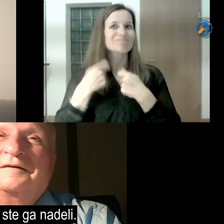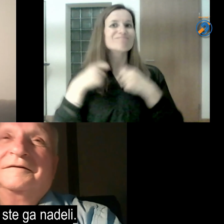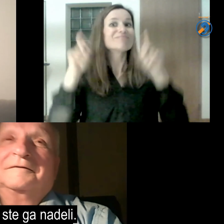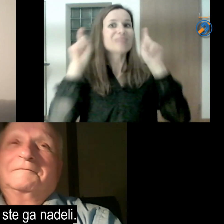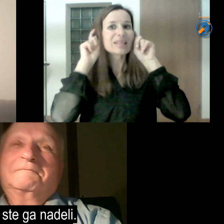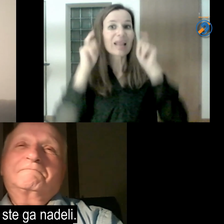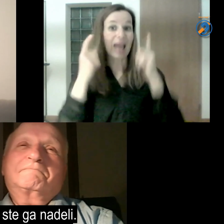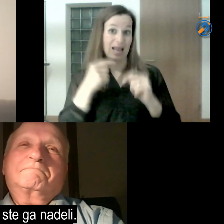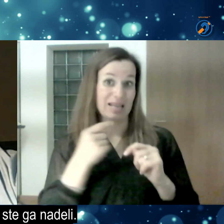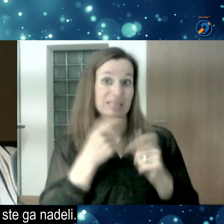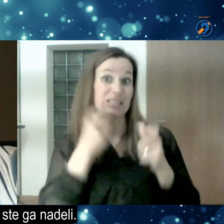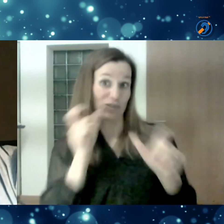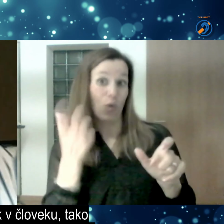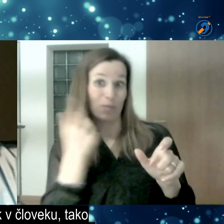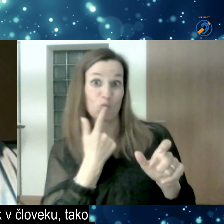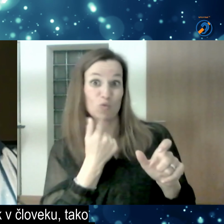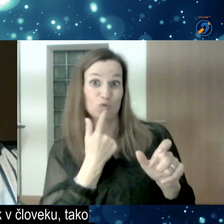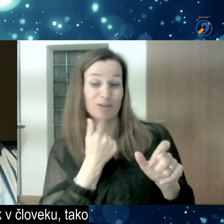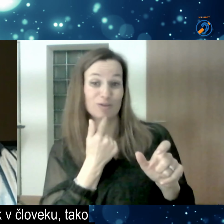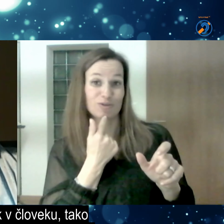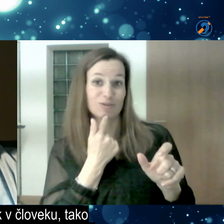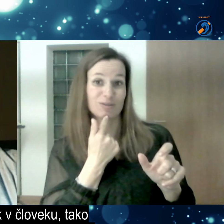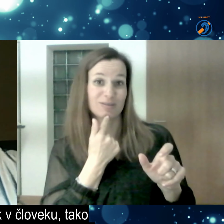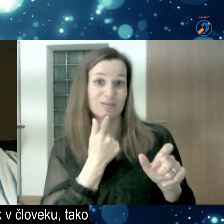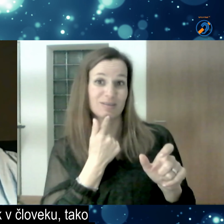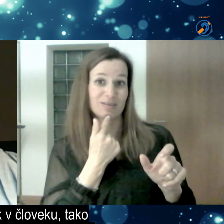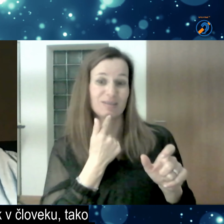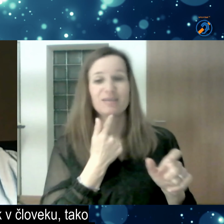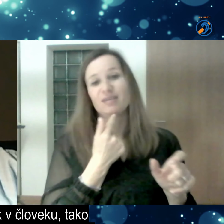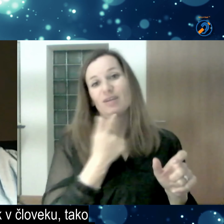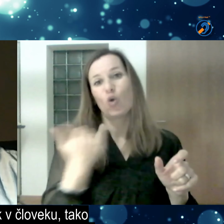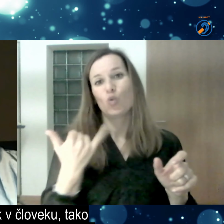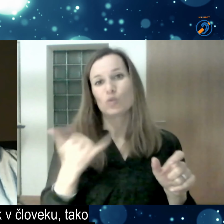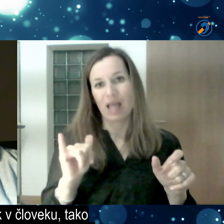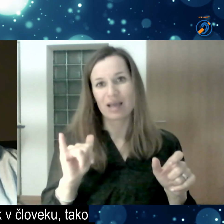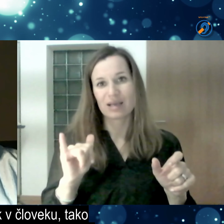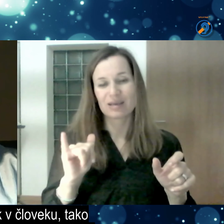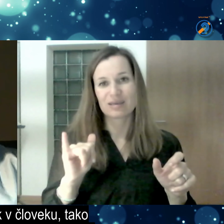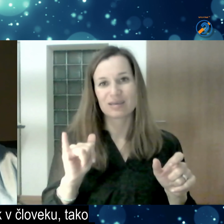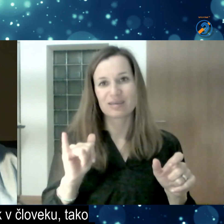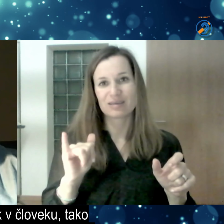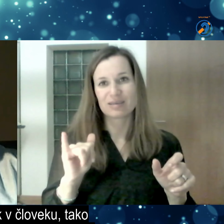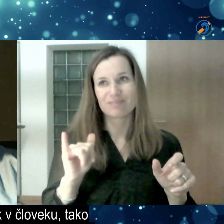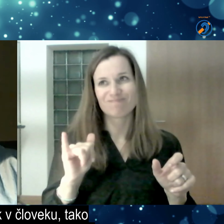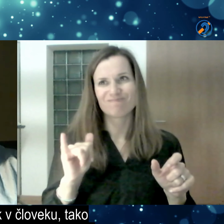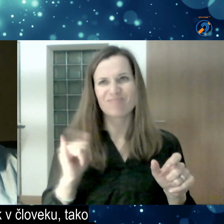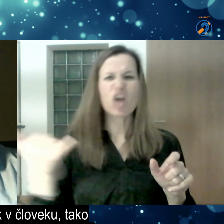zvok vzljubili? No, vsak, kako bi rekel, tujek